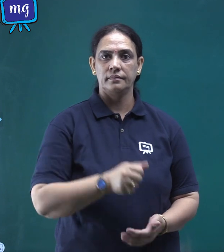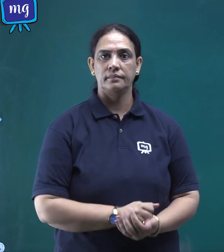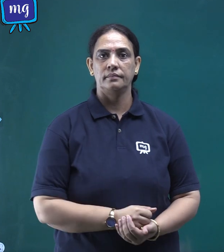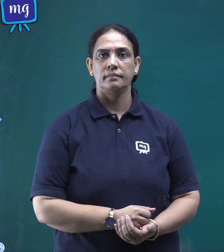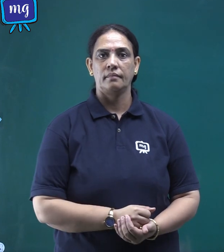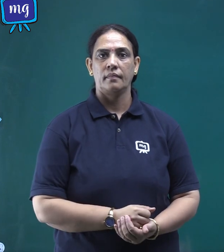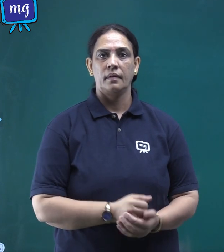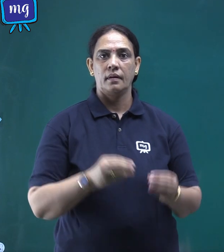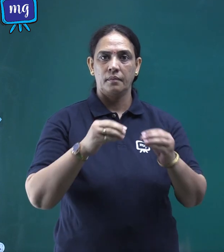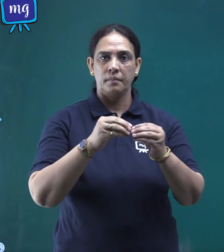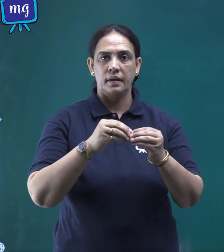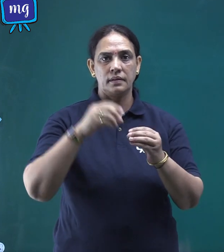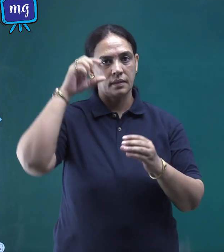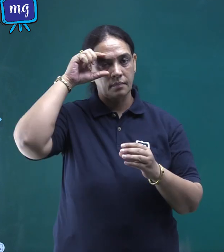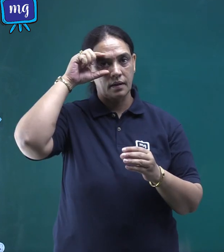भुवनेश शर्मा,